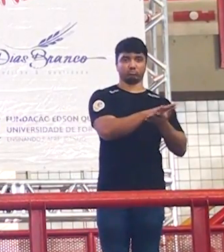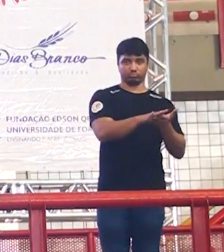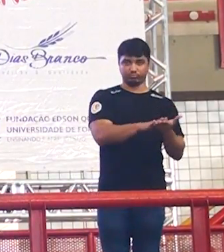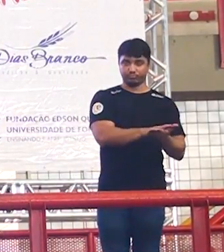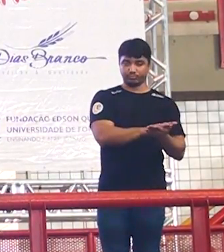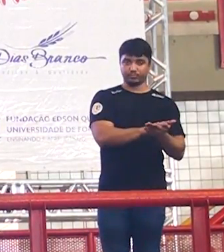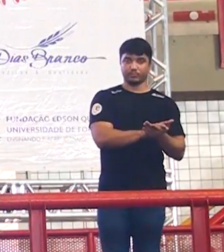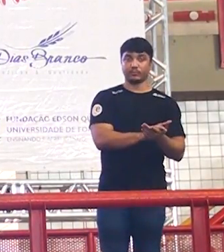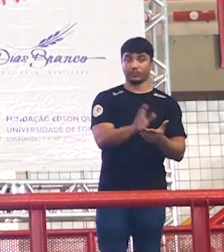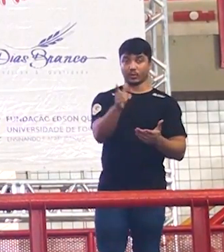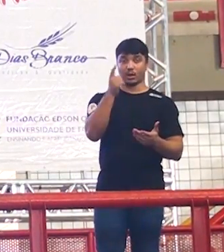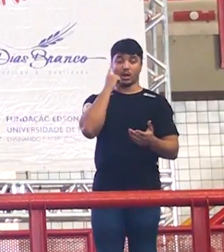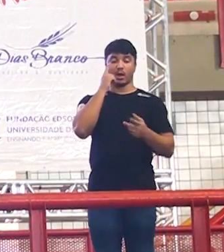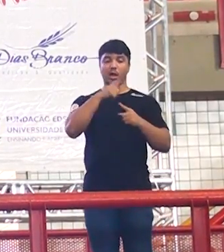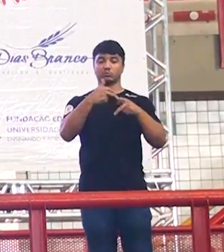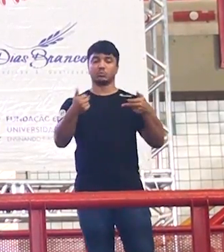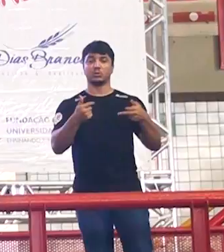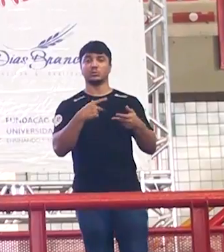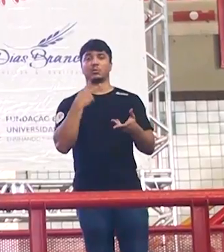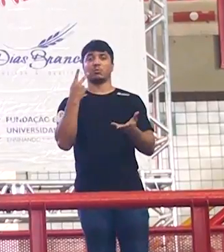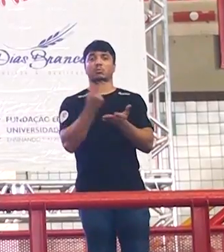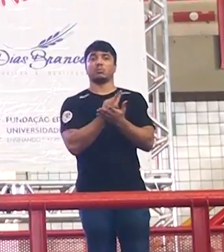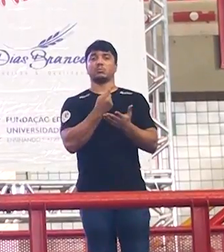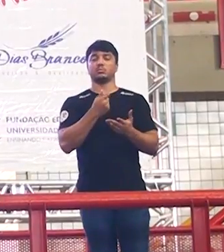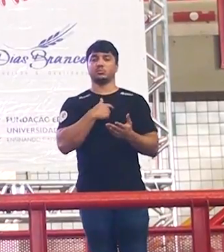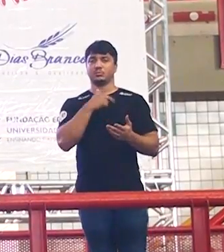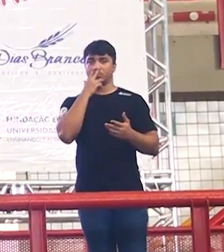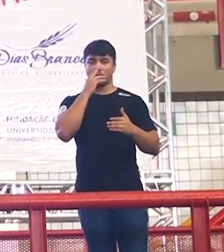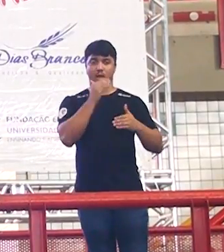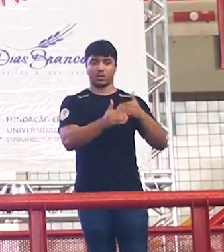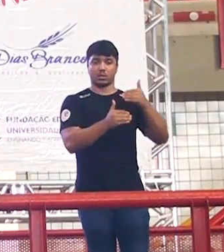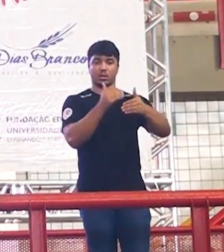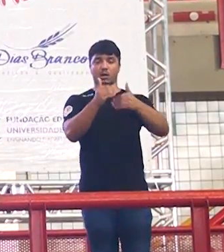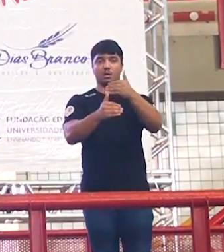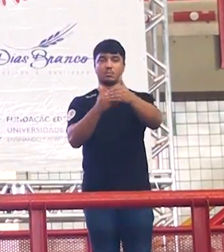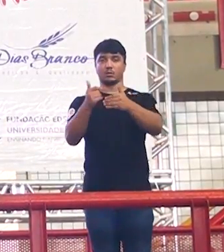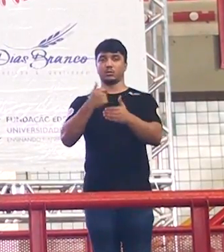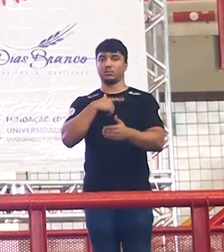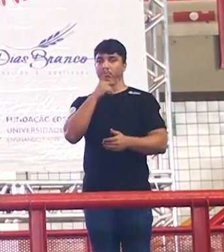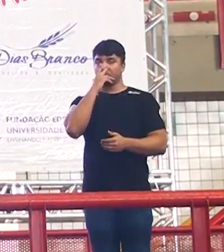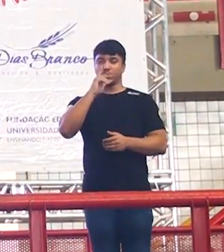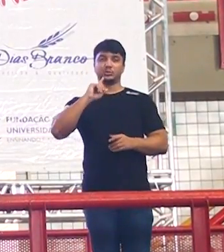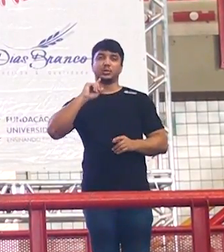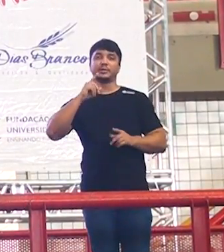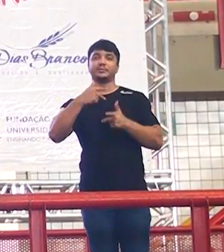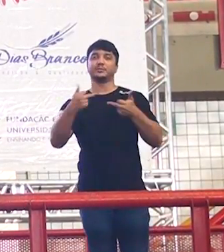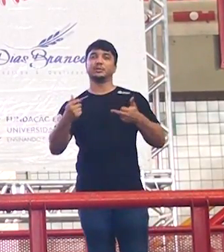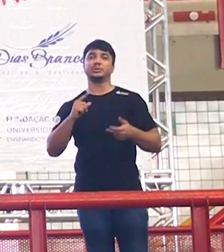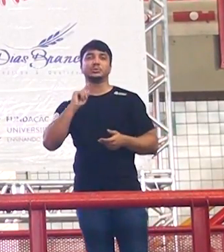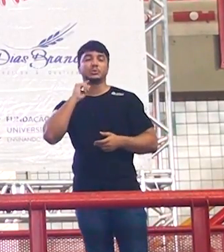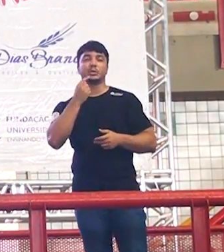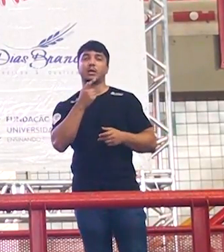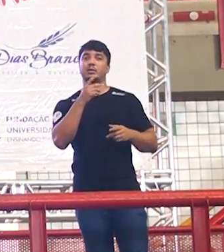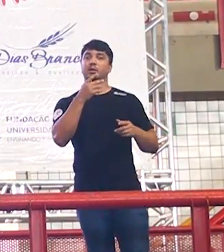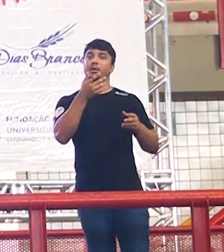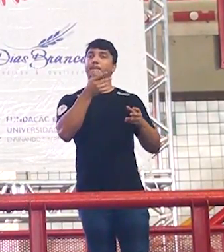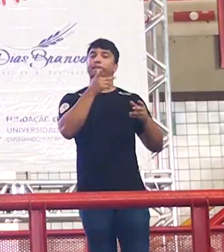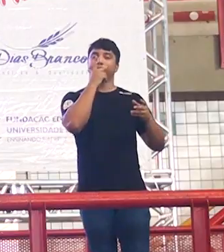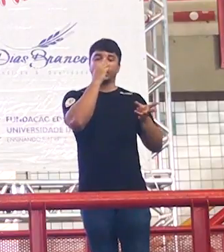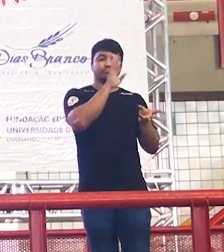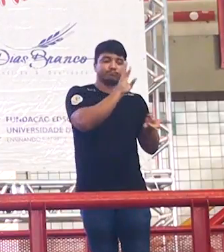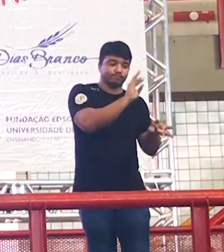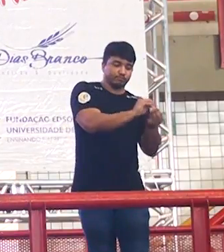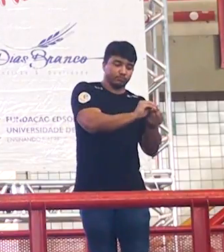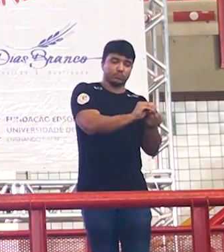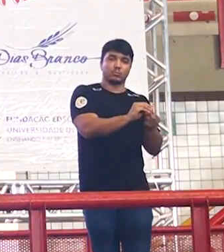Fazer com que reações que aconteçam em muitas etapas, gerando muitos subprodutos, aconteça numa etapa só,